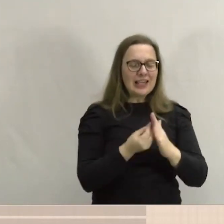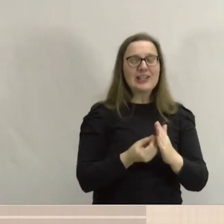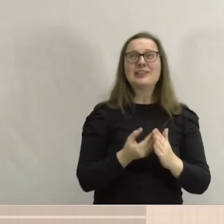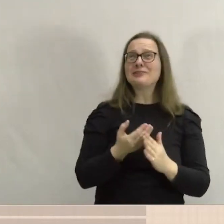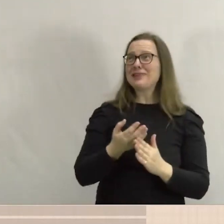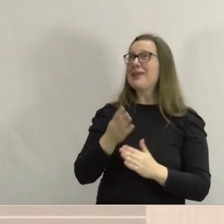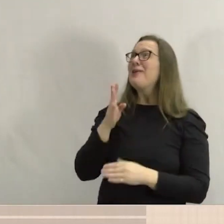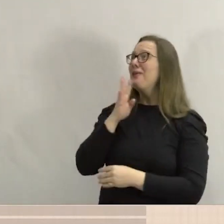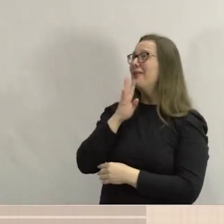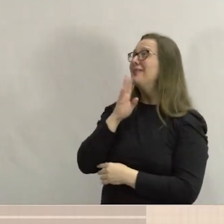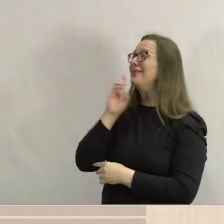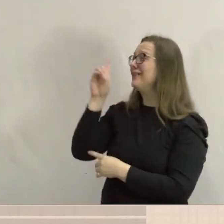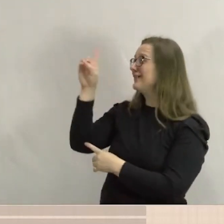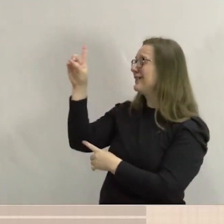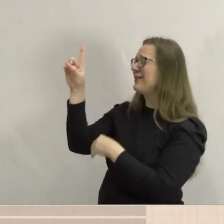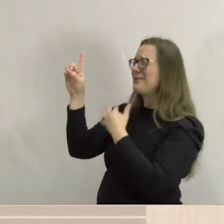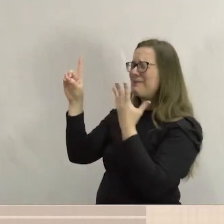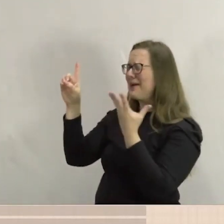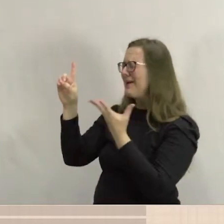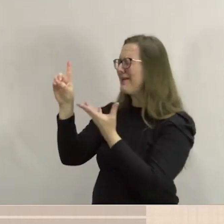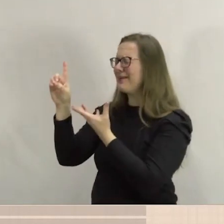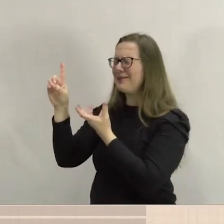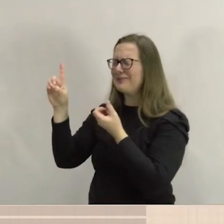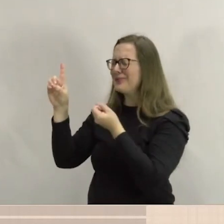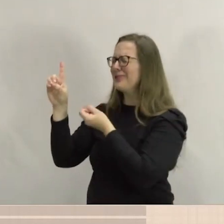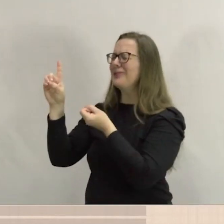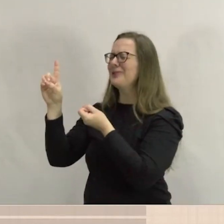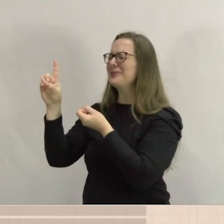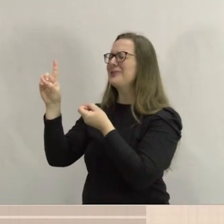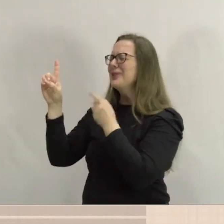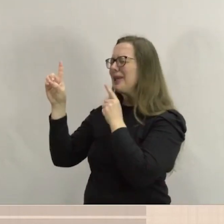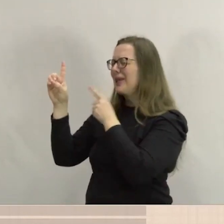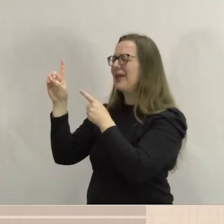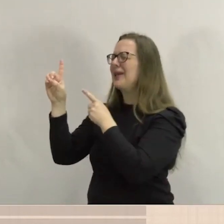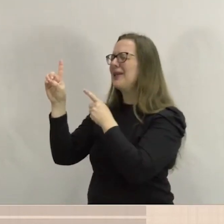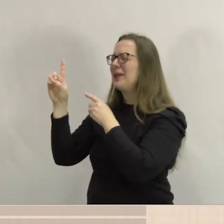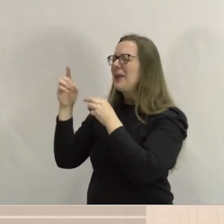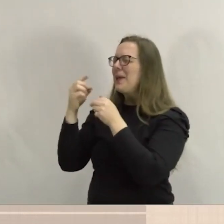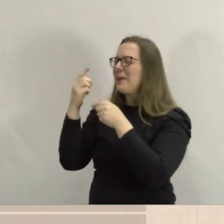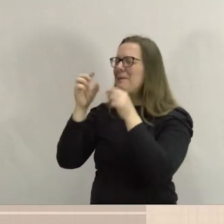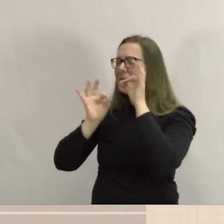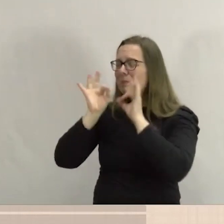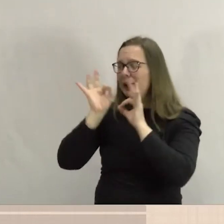não há outro, e o meu povo jamais será envergonhado.